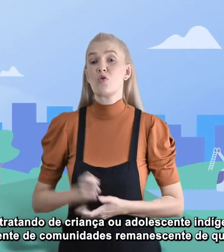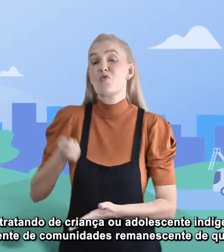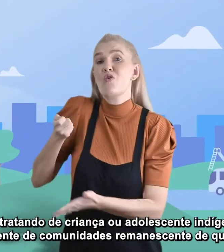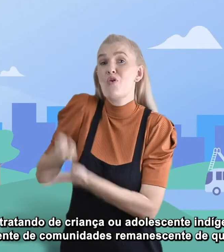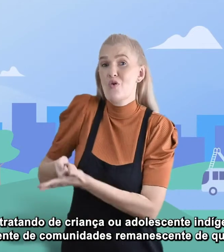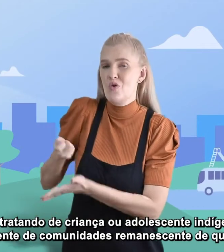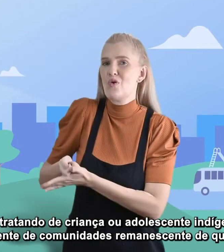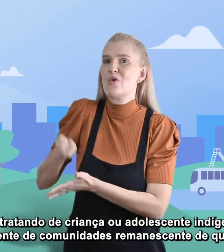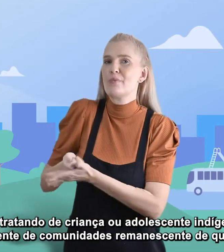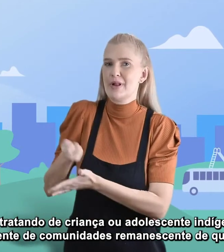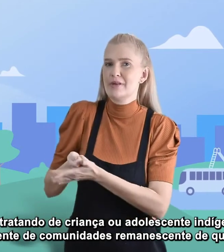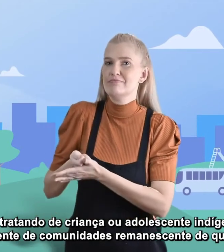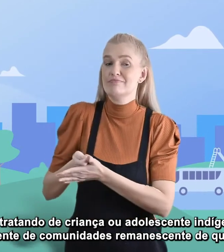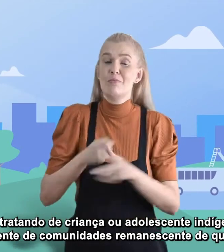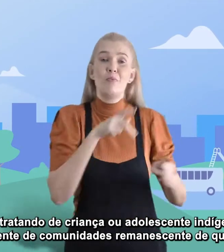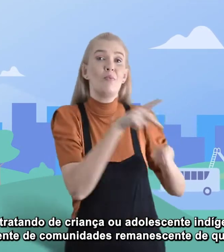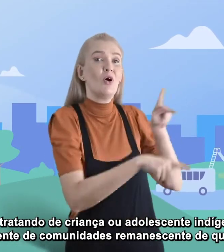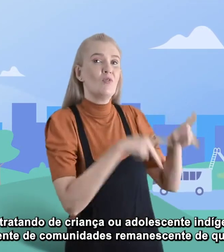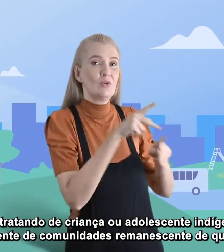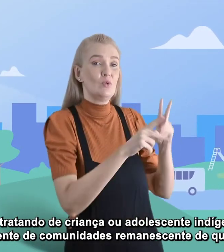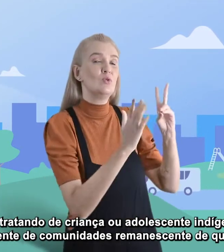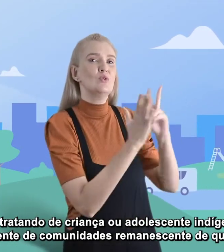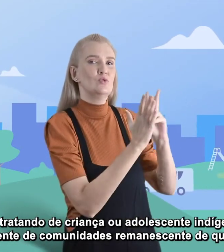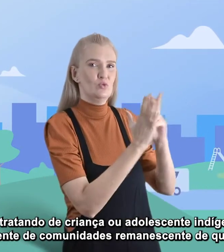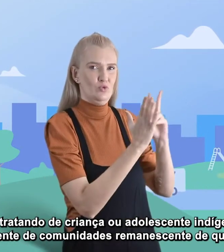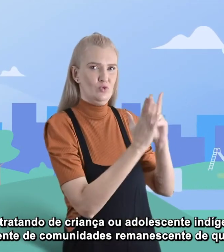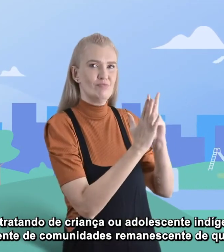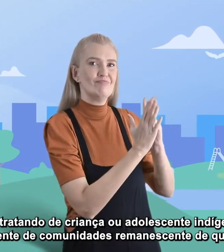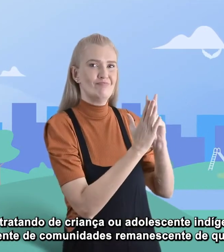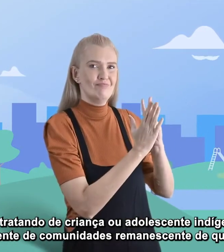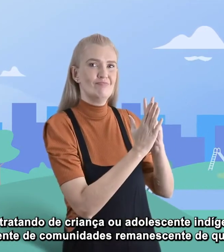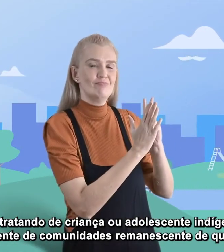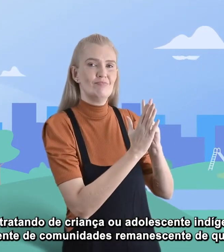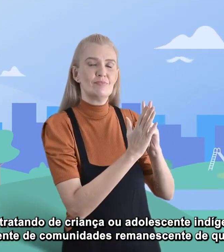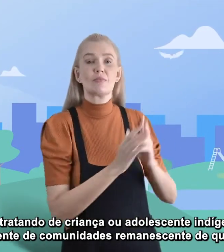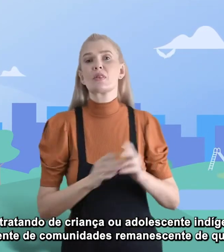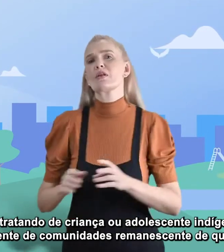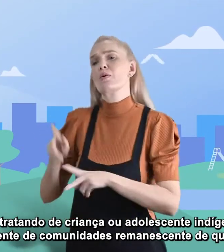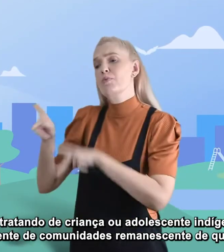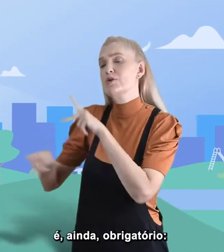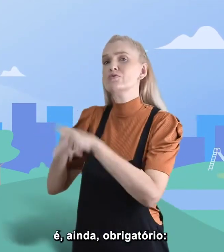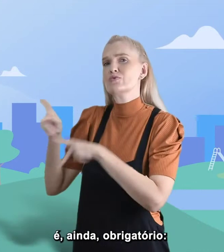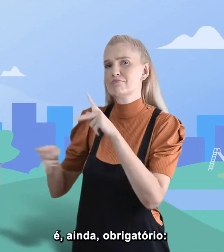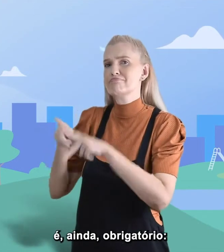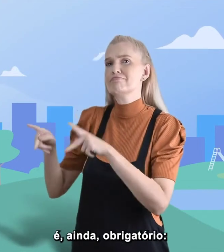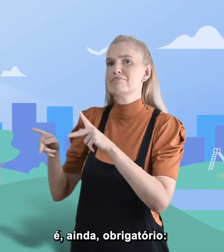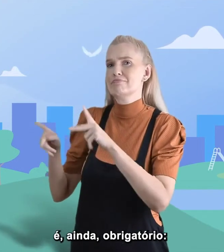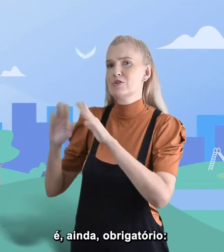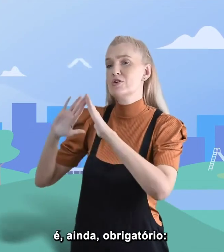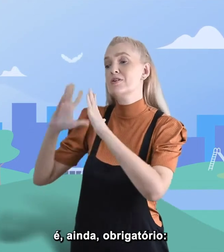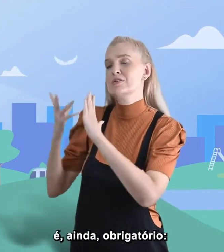ou proveniente de comunidades remanescente de quilombo, é ainda